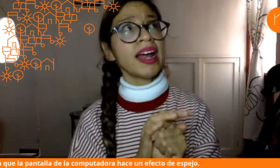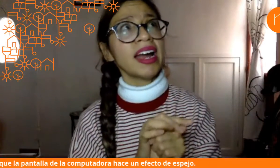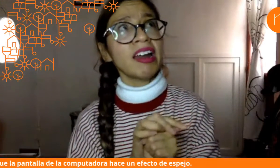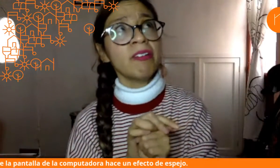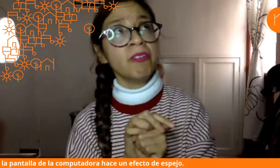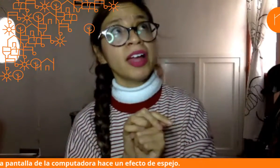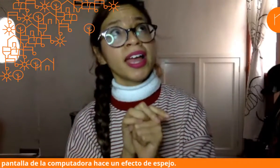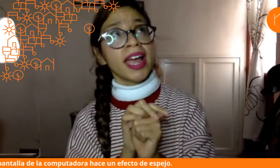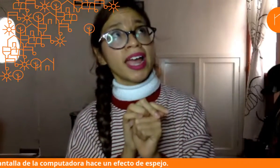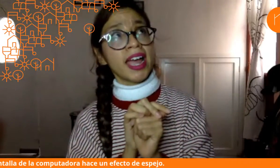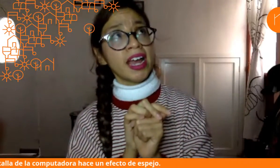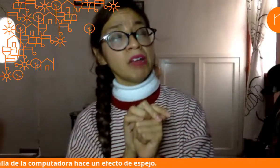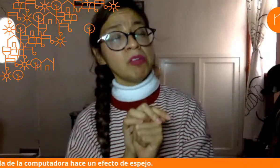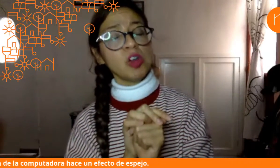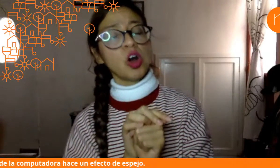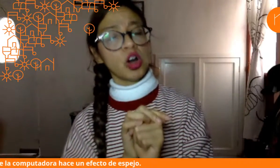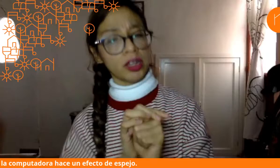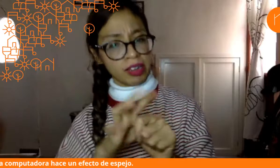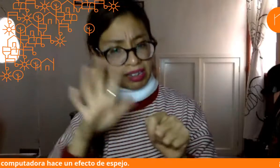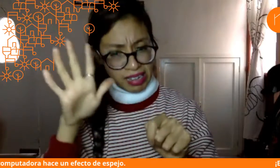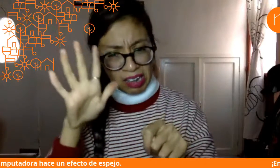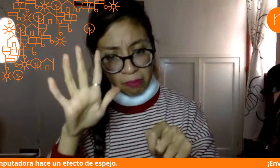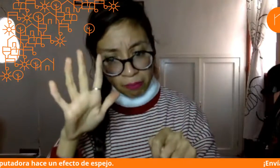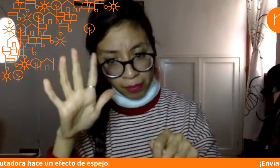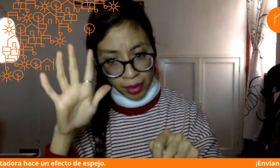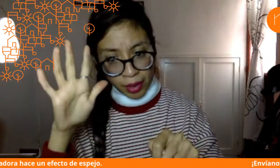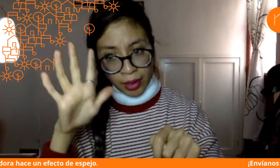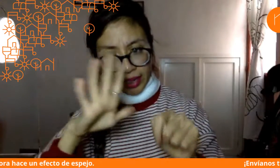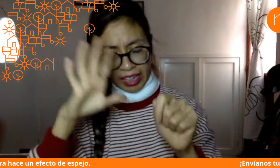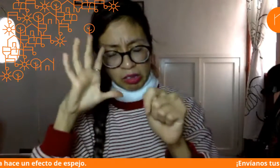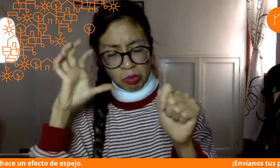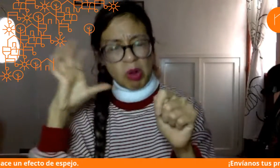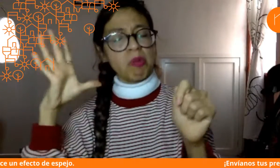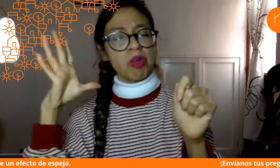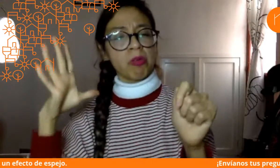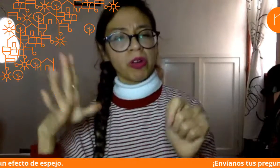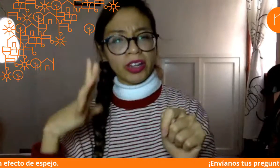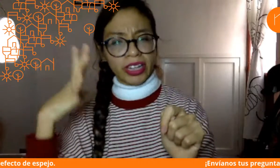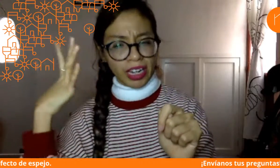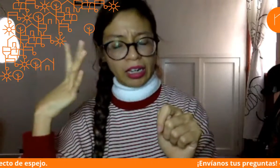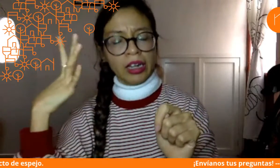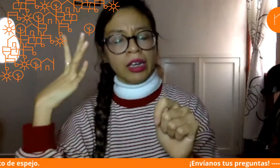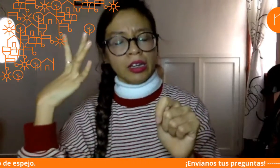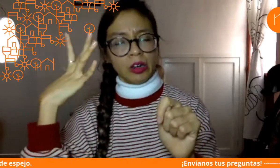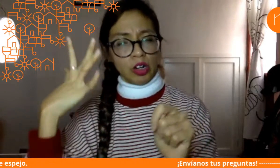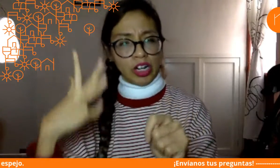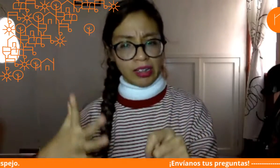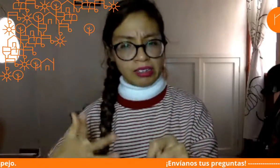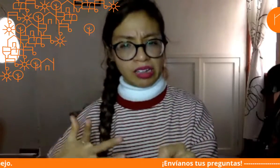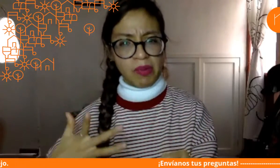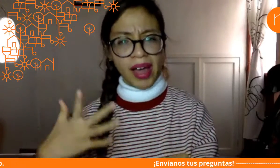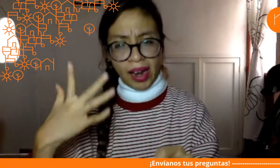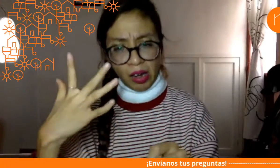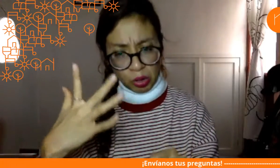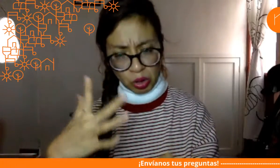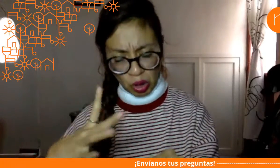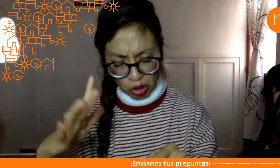denominar el fluorescente, que es muy, muy fuerte y nos lastima a los ojos,